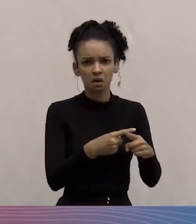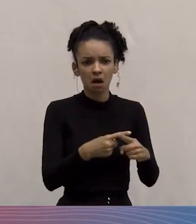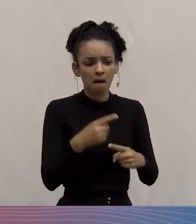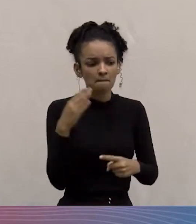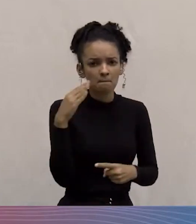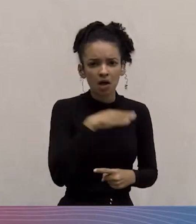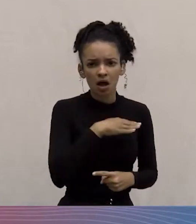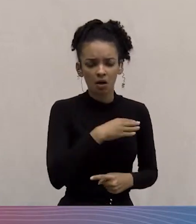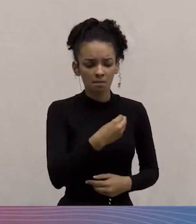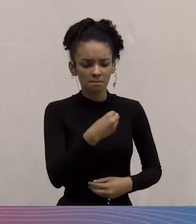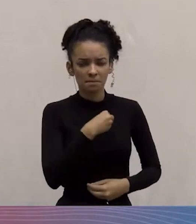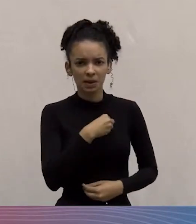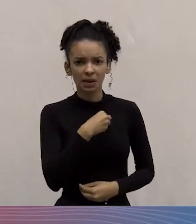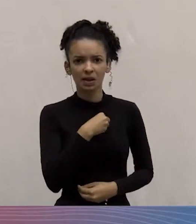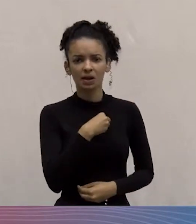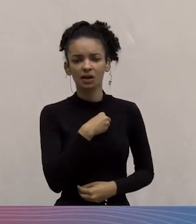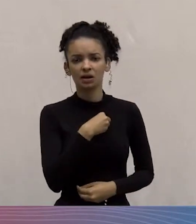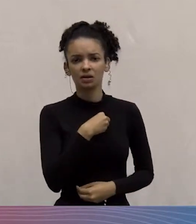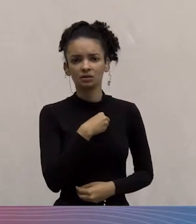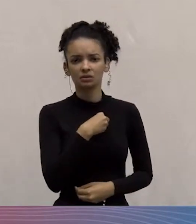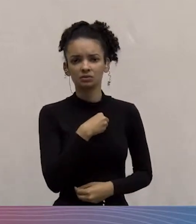maldade, pecado.